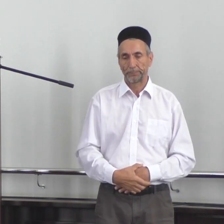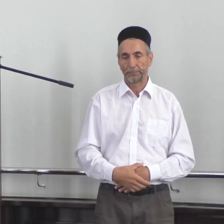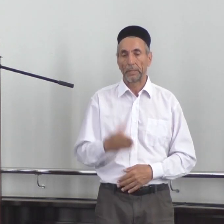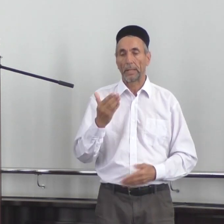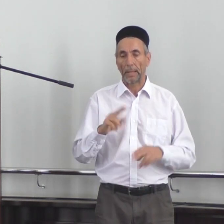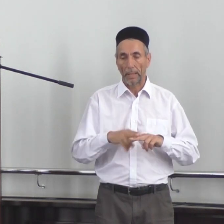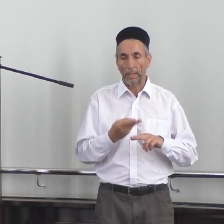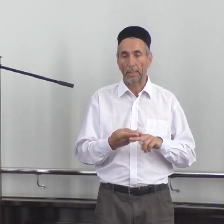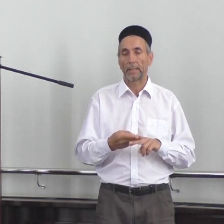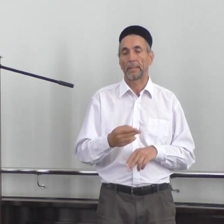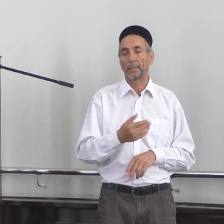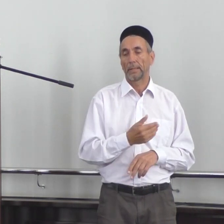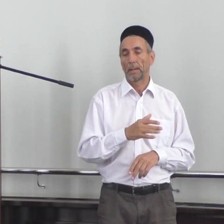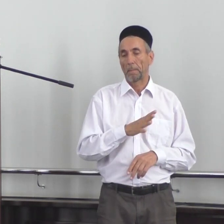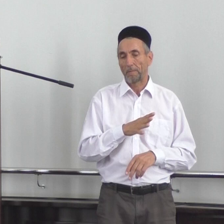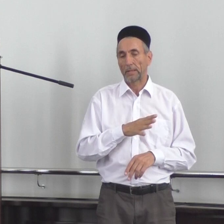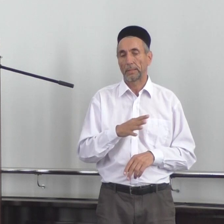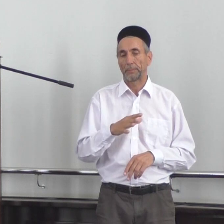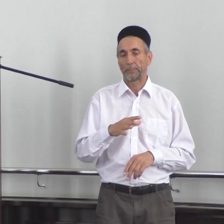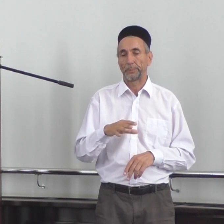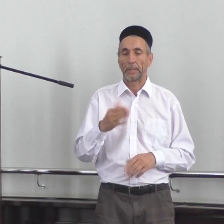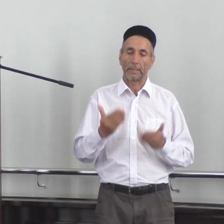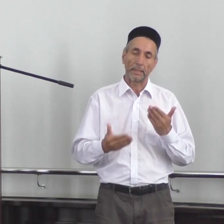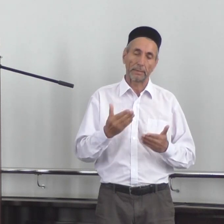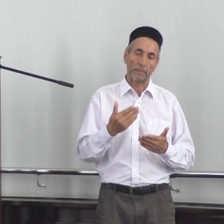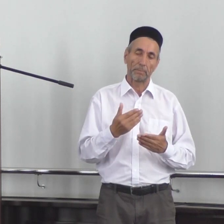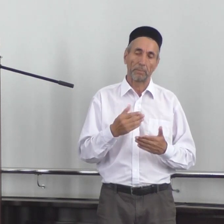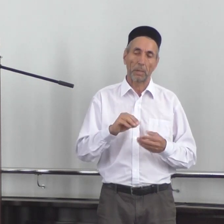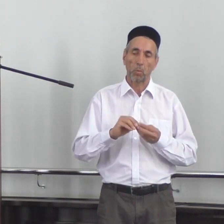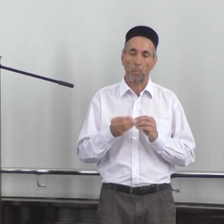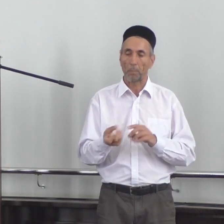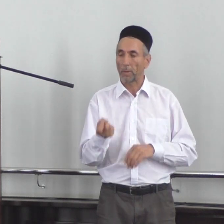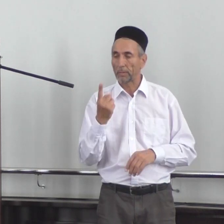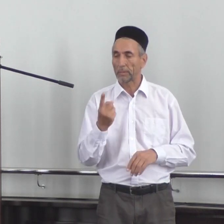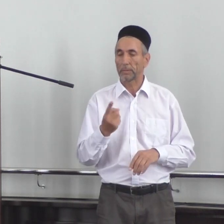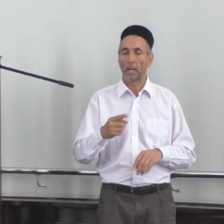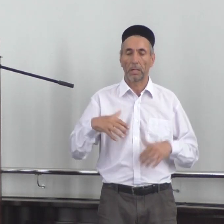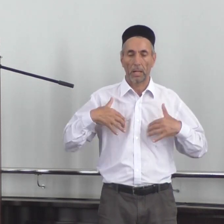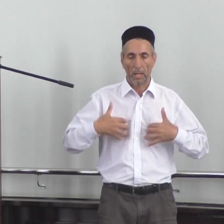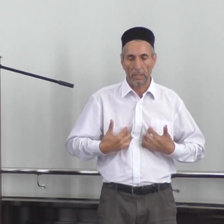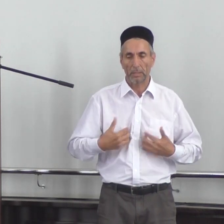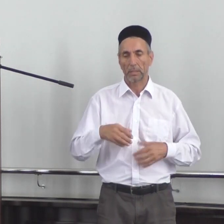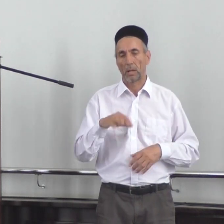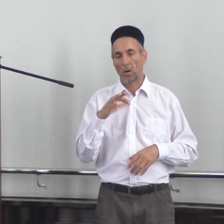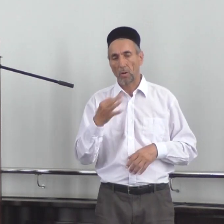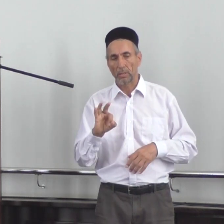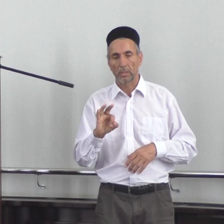җәмәгать. Әгәр дә кызабыз бит инде шулай бит инде ниндер мәсьәлә килеп чыкса. Кызган вакытта ай